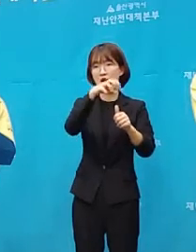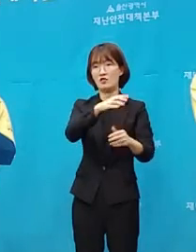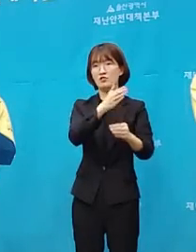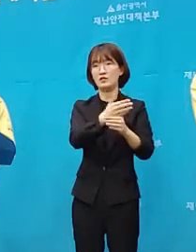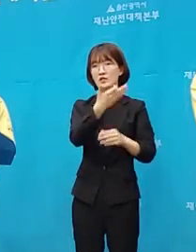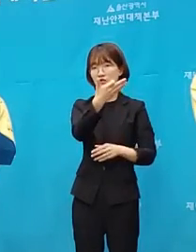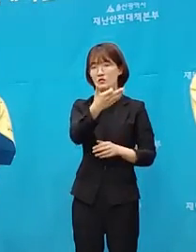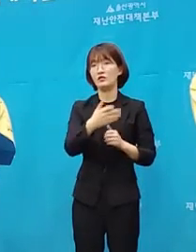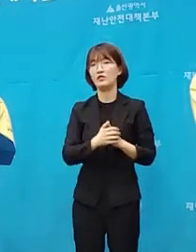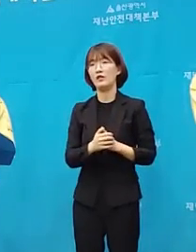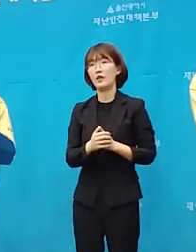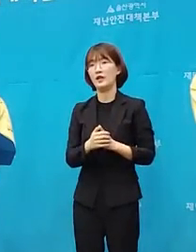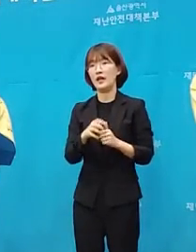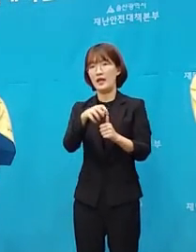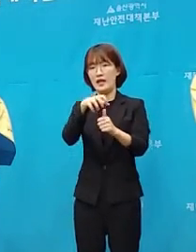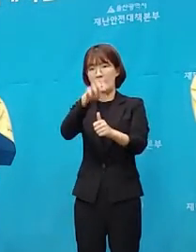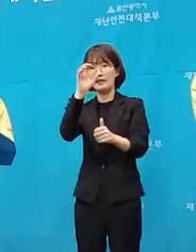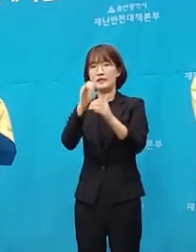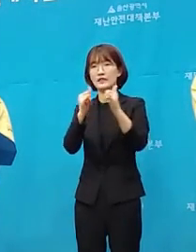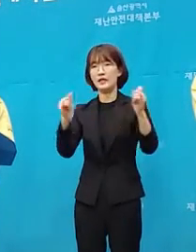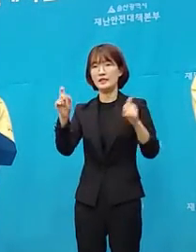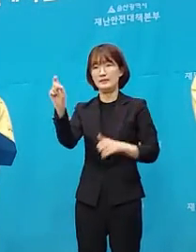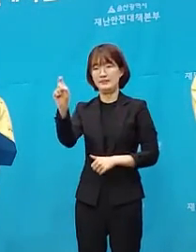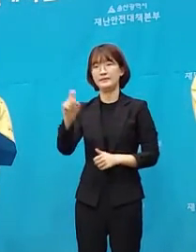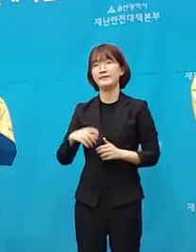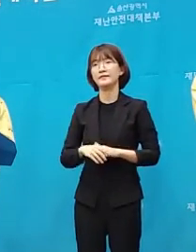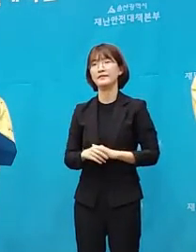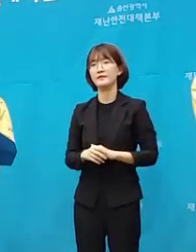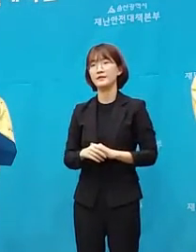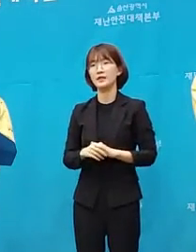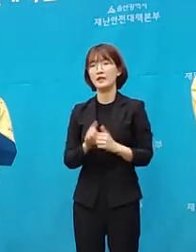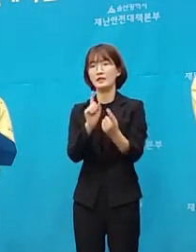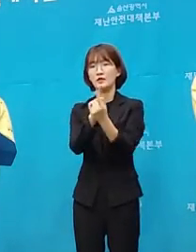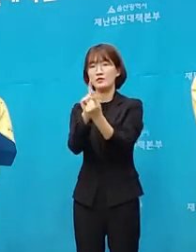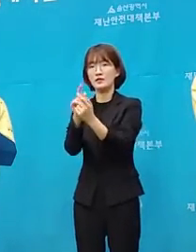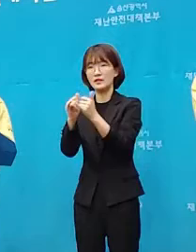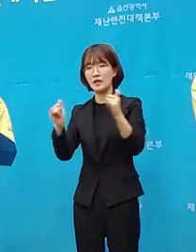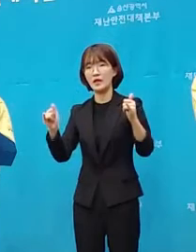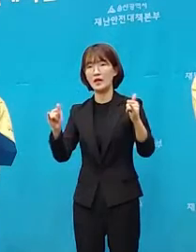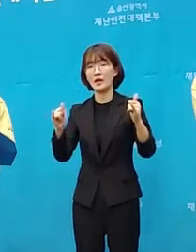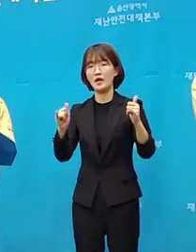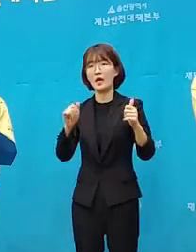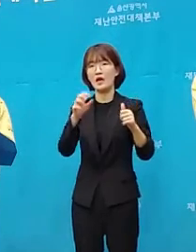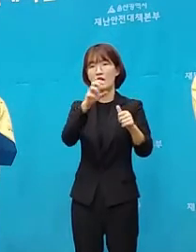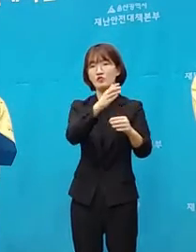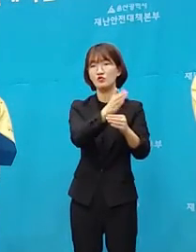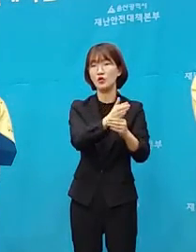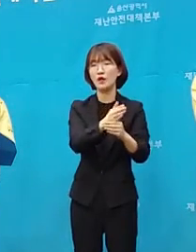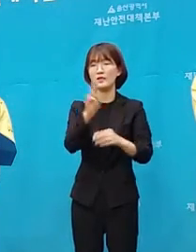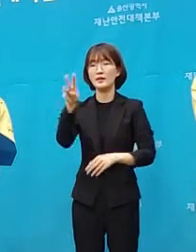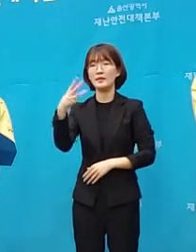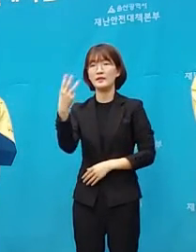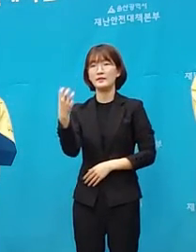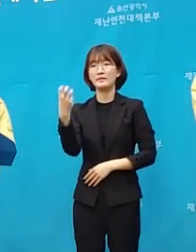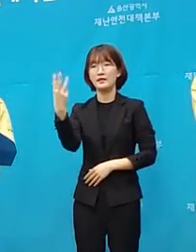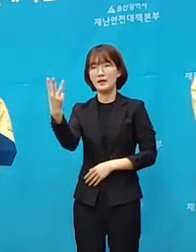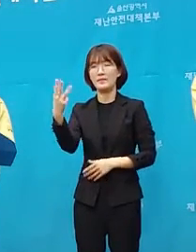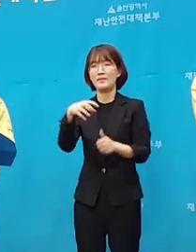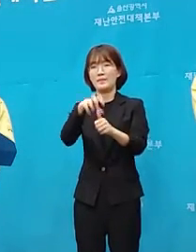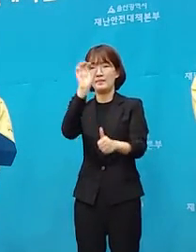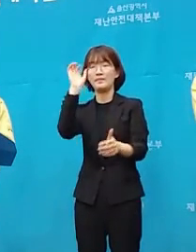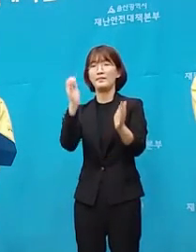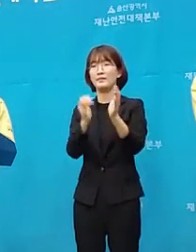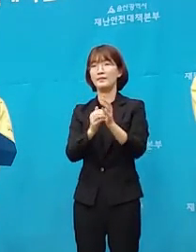해제가 격리 해제가 신명입니다. 접촉자 65명이 격리 중이고 333명이